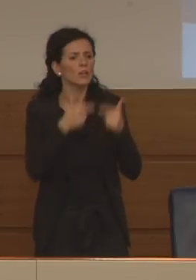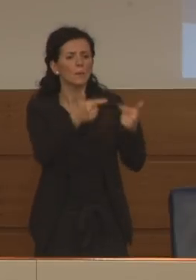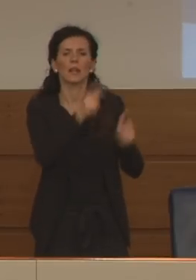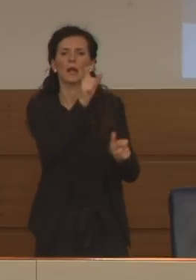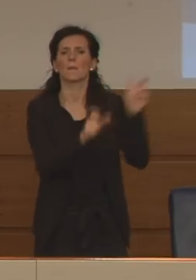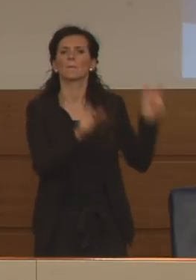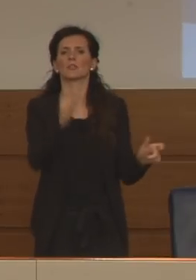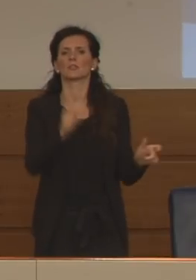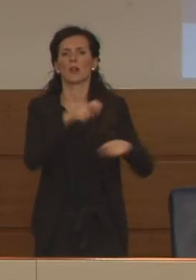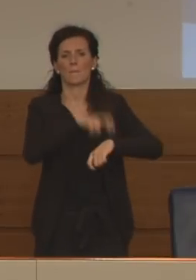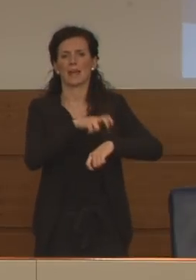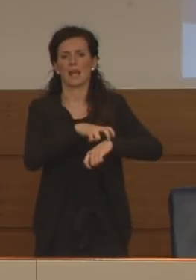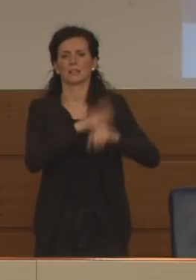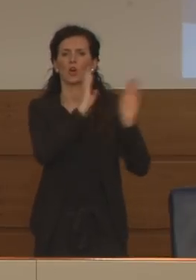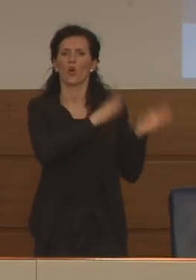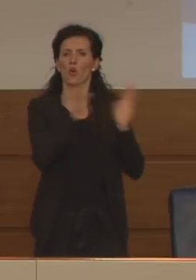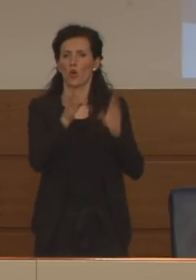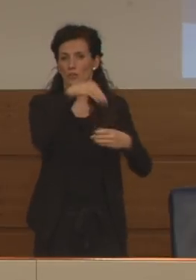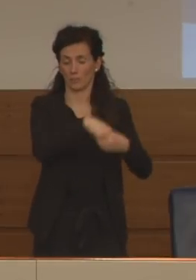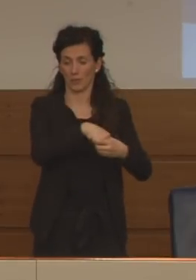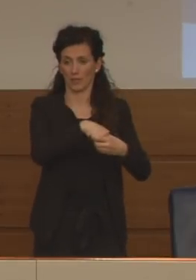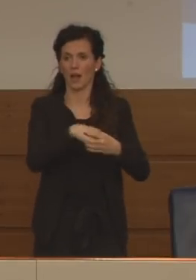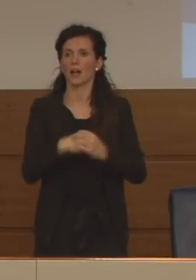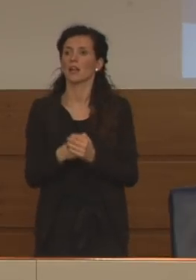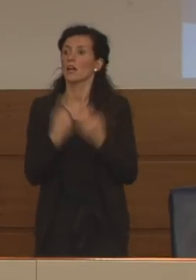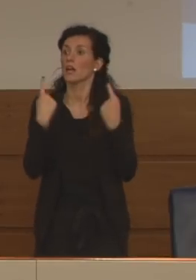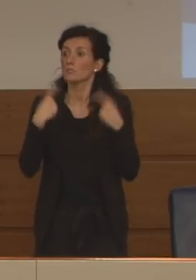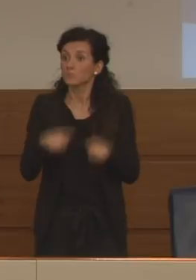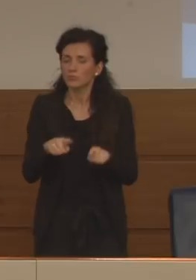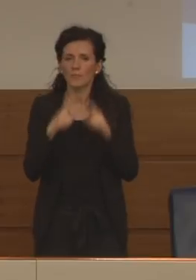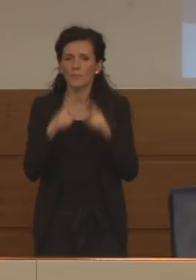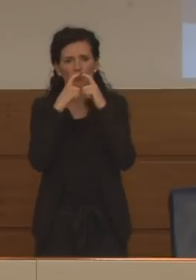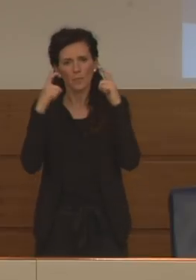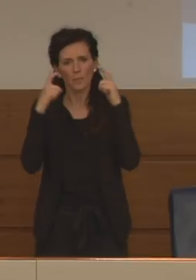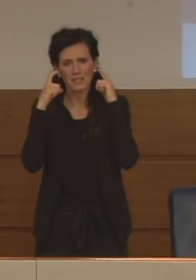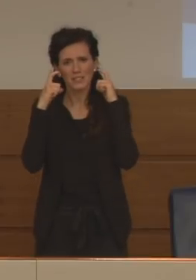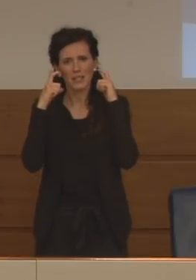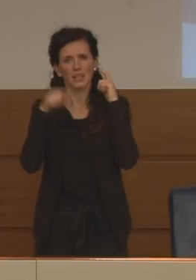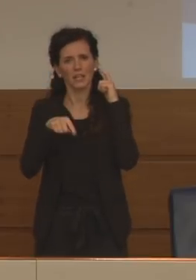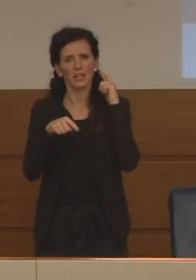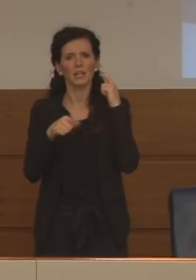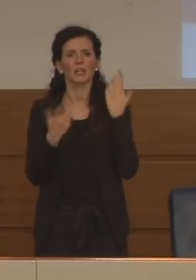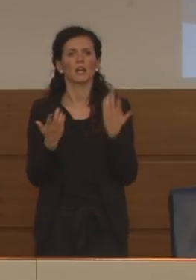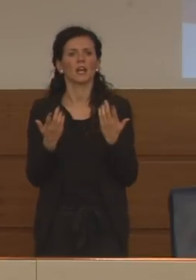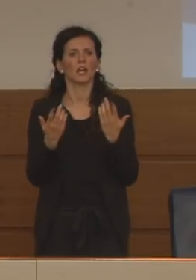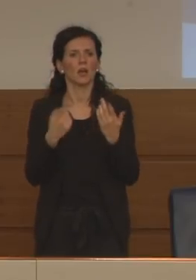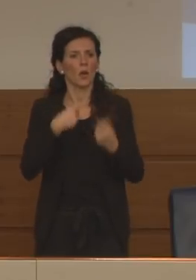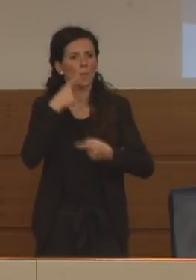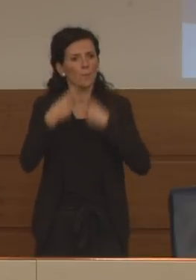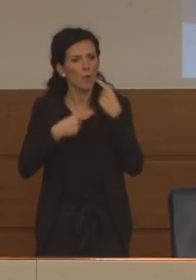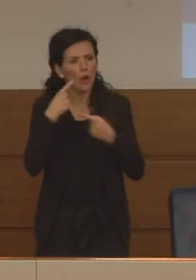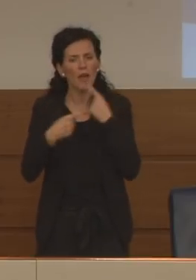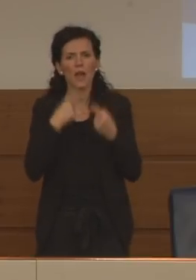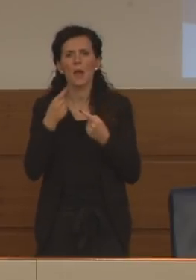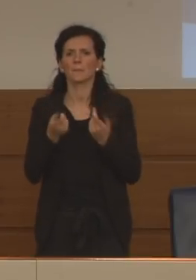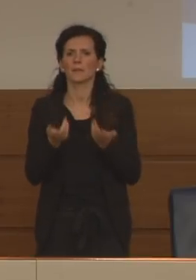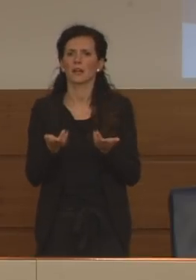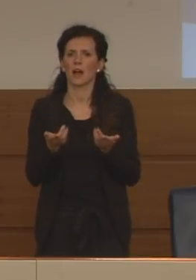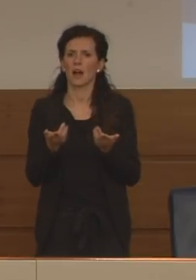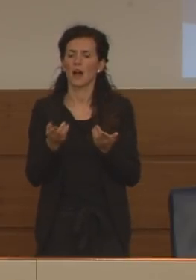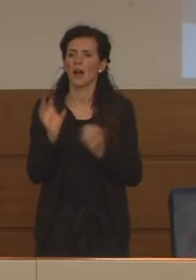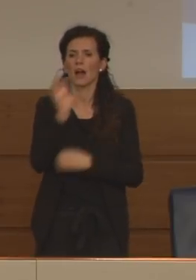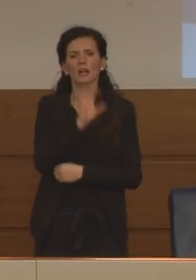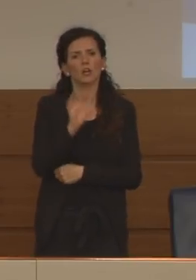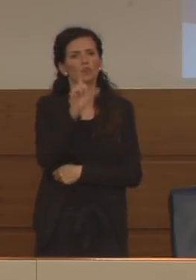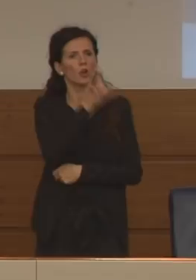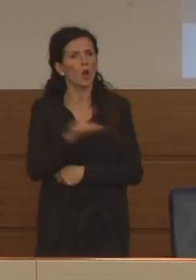personale medico quindi su questo tema delle mascherine non c'è stata alcuna polemica con la regione